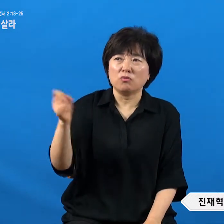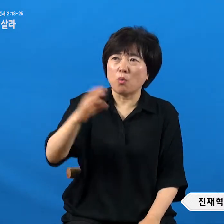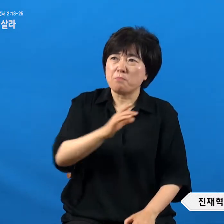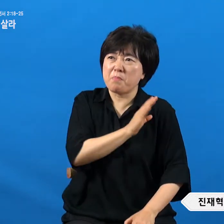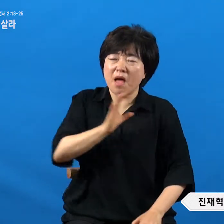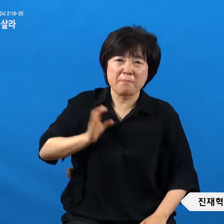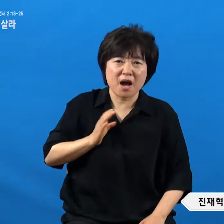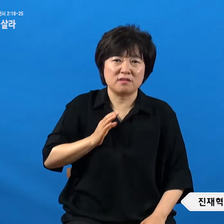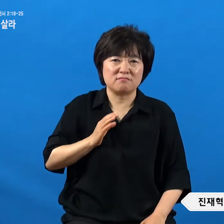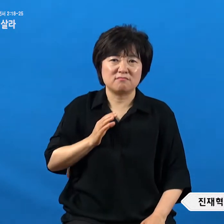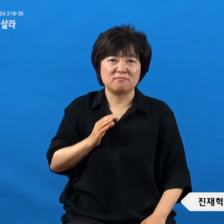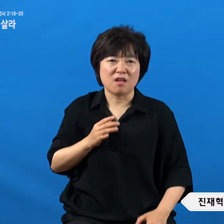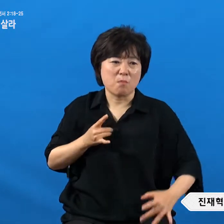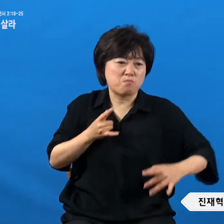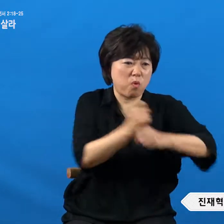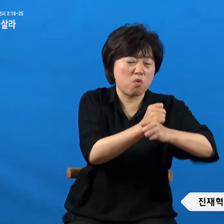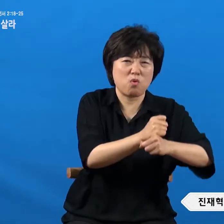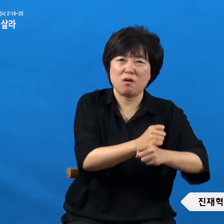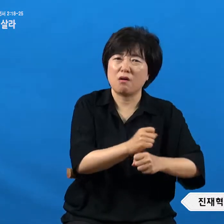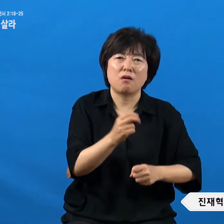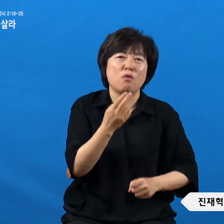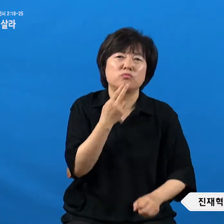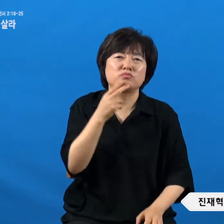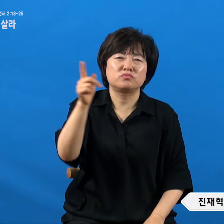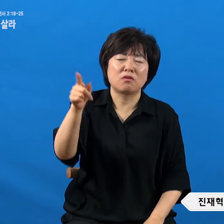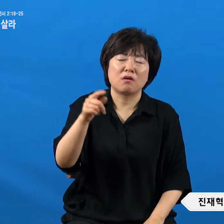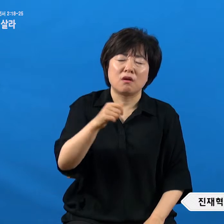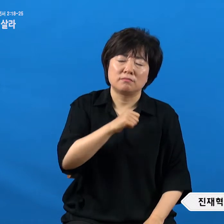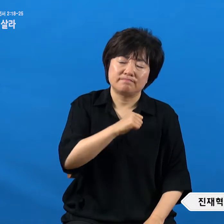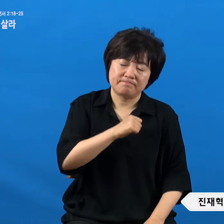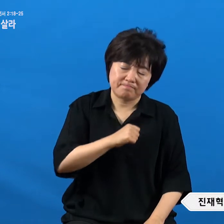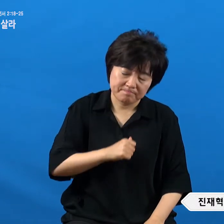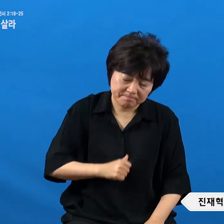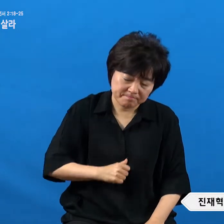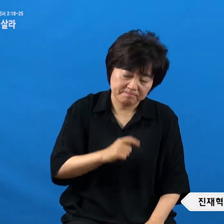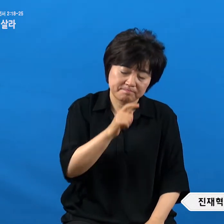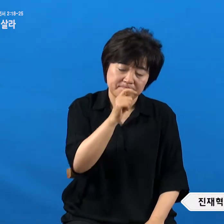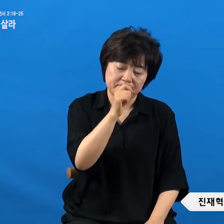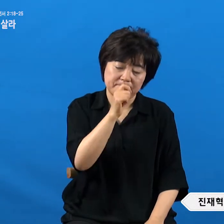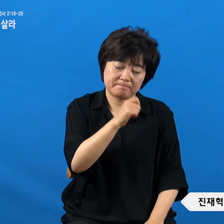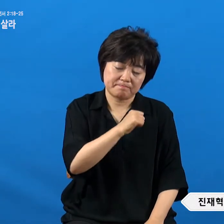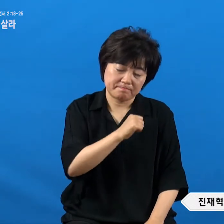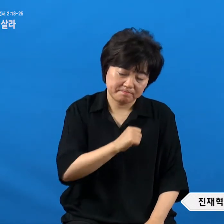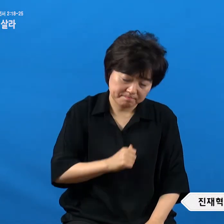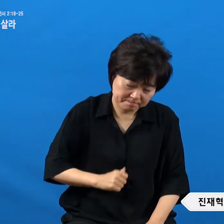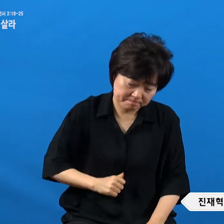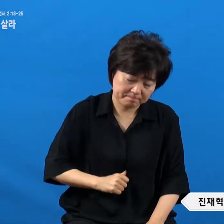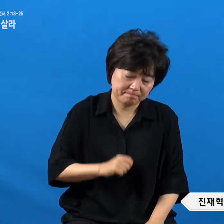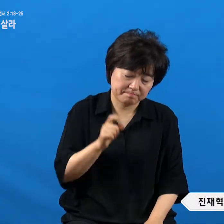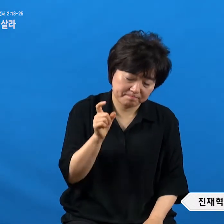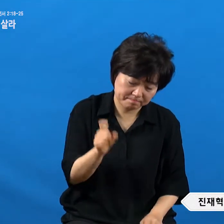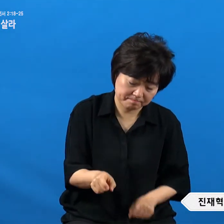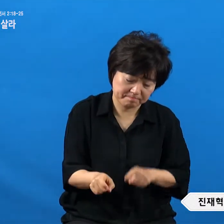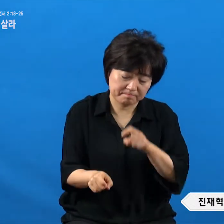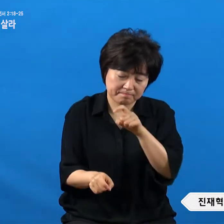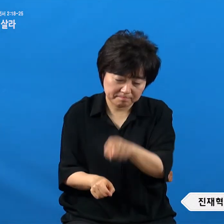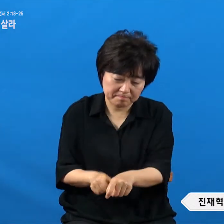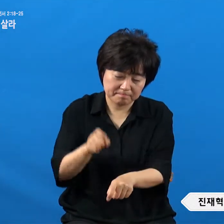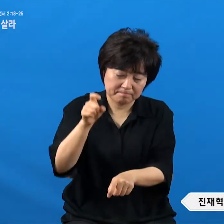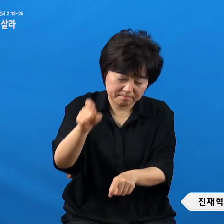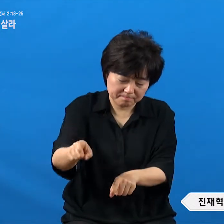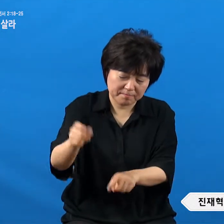또 보복하지 아니하시고 그 길을 그렇게 가시며 바로 하나님을 생각하시고